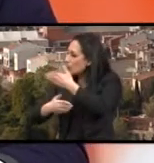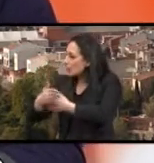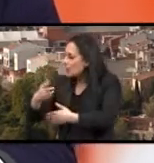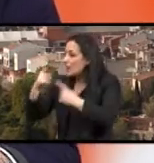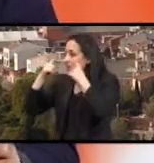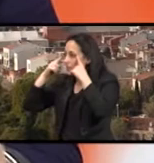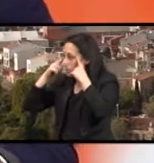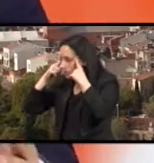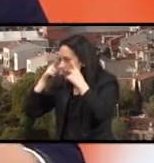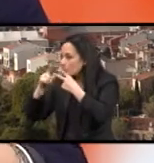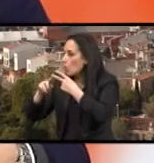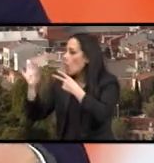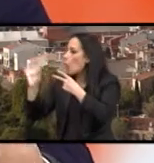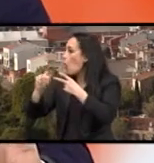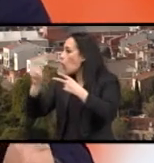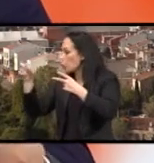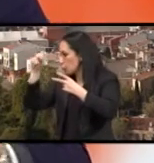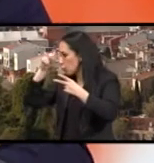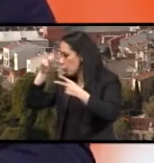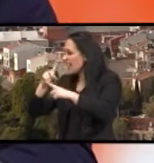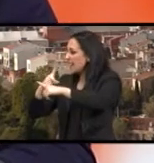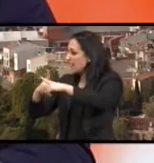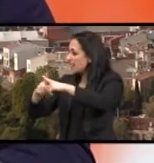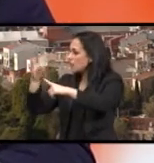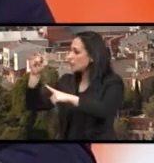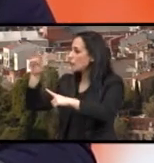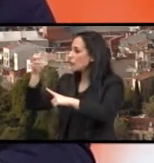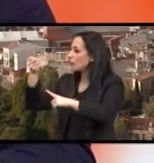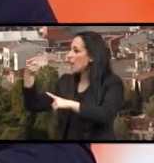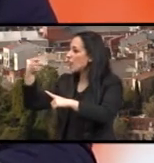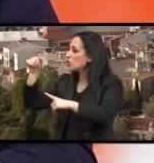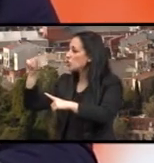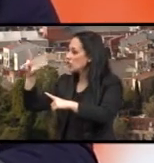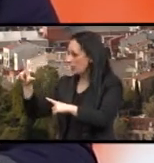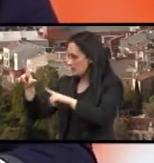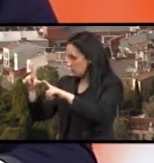X fràgil, que són els dos síndromes més comuns dintre de les discapacitats,